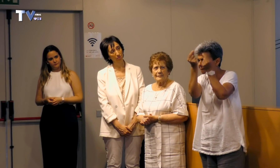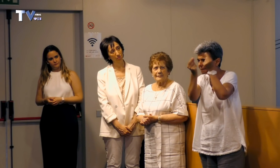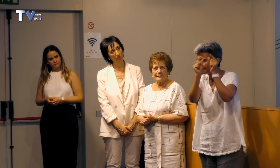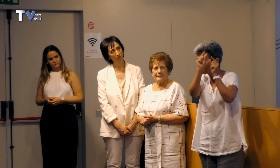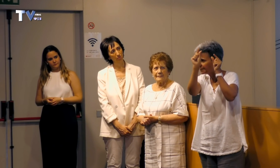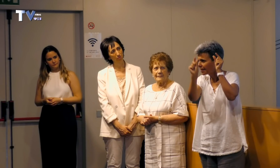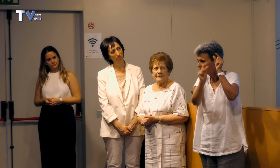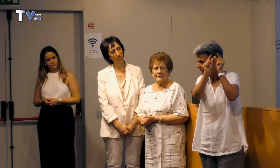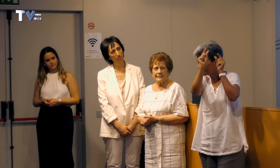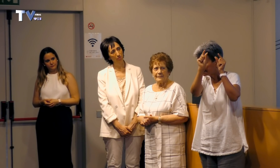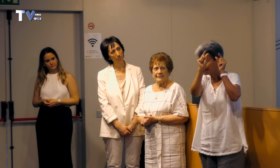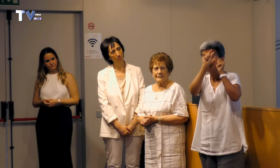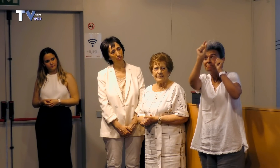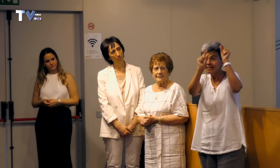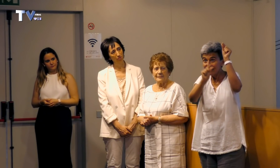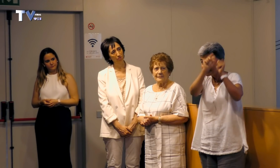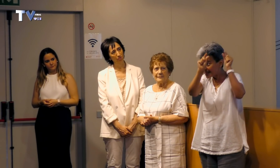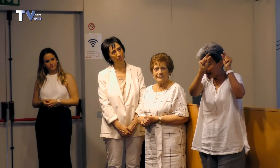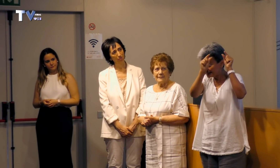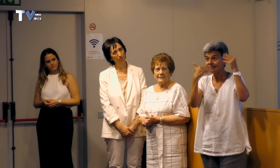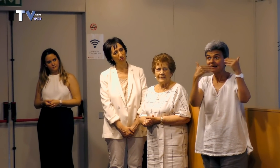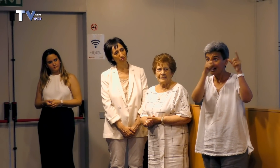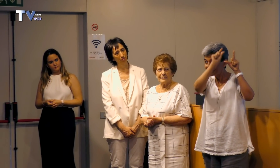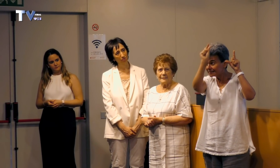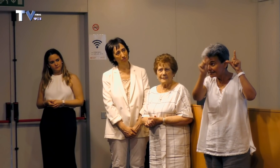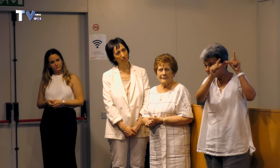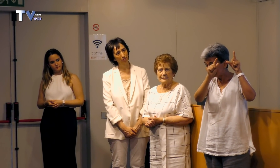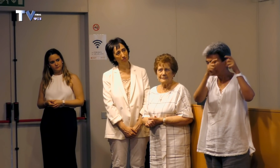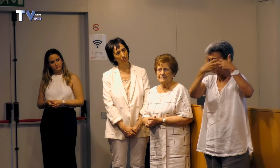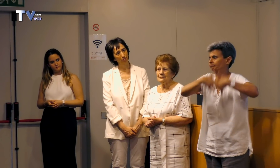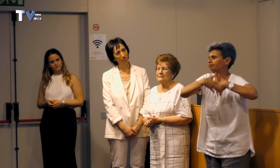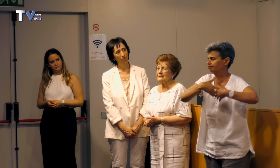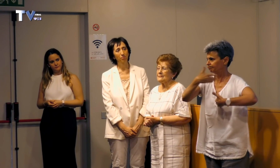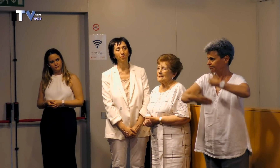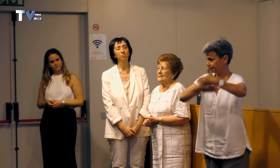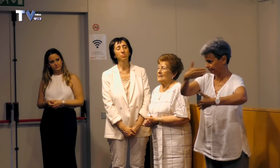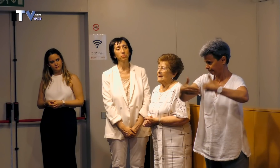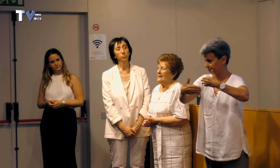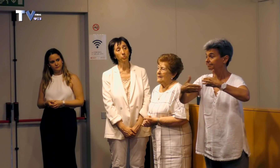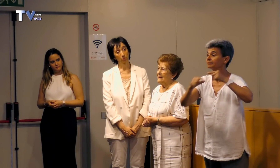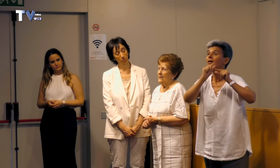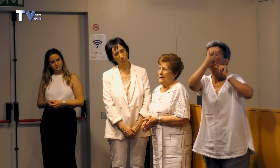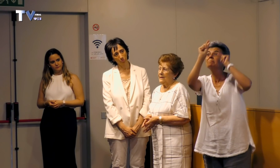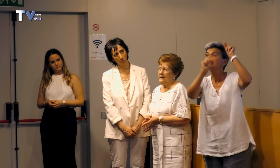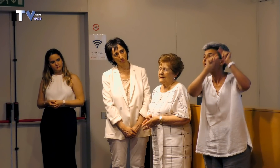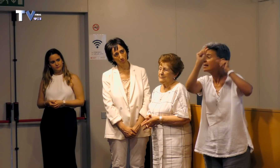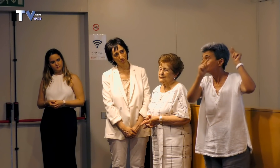I en aquest rellotge tenim diferents peces. I gràcies a totes aquestes peces, el rellotge